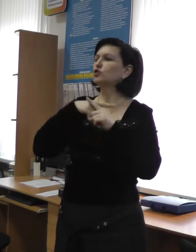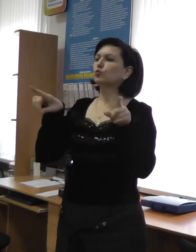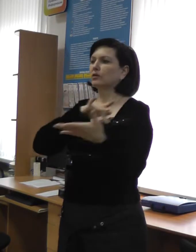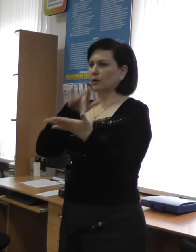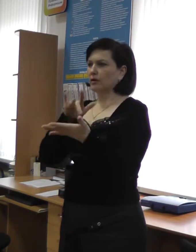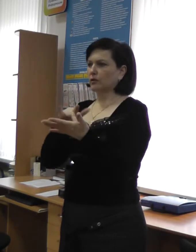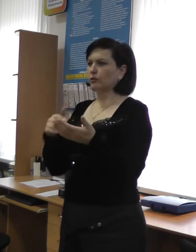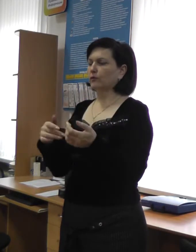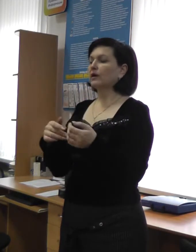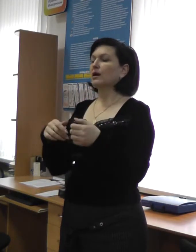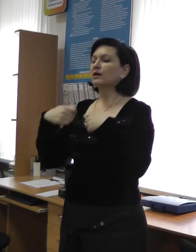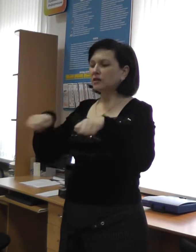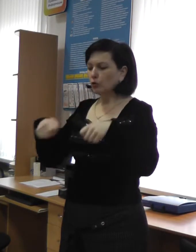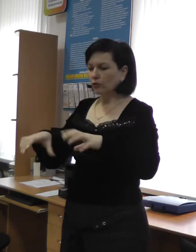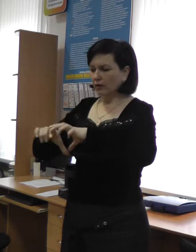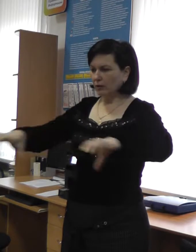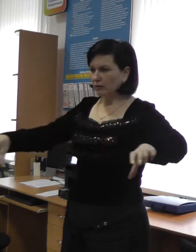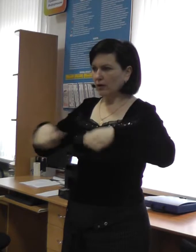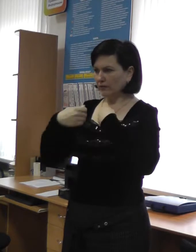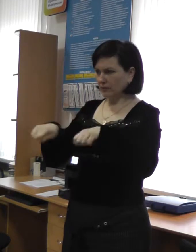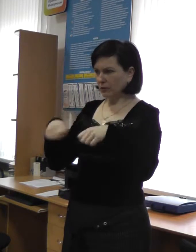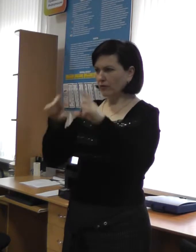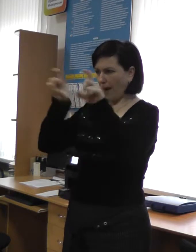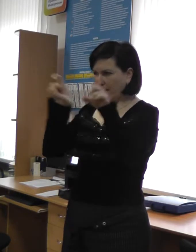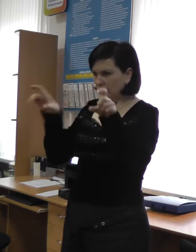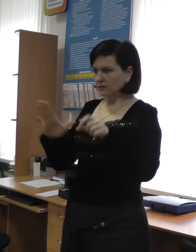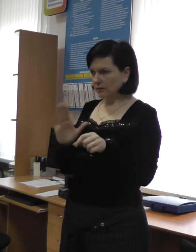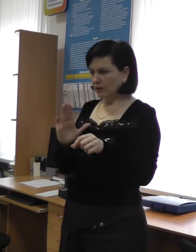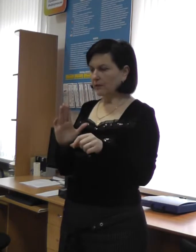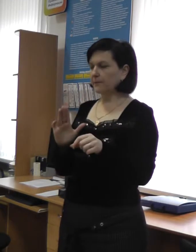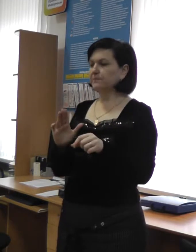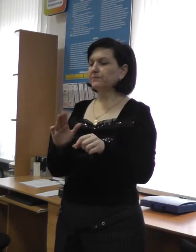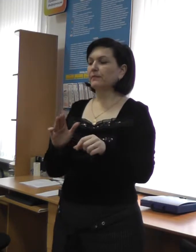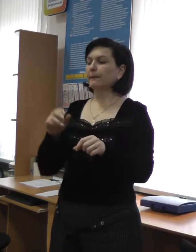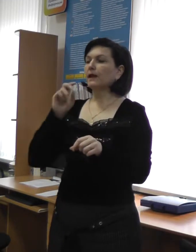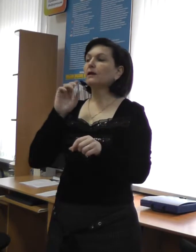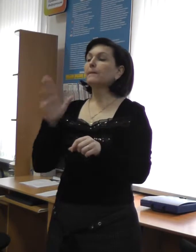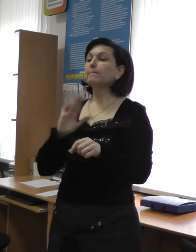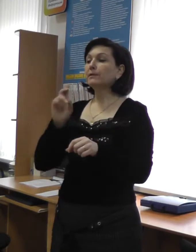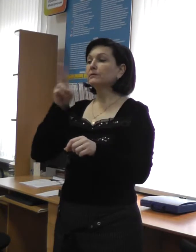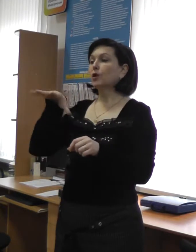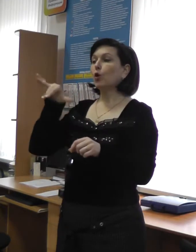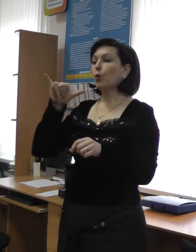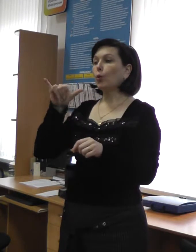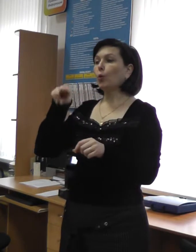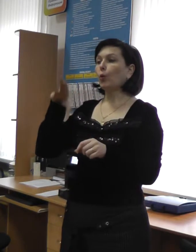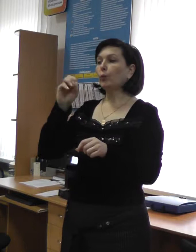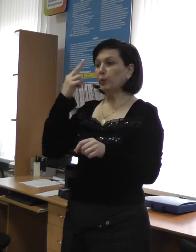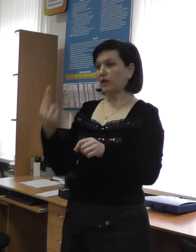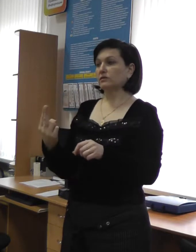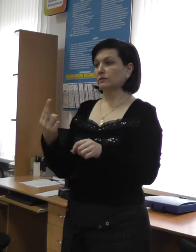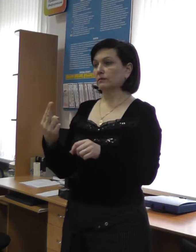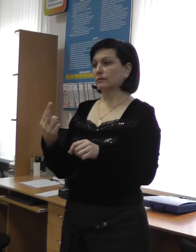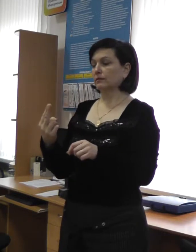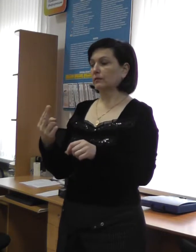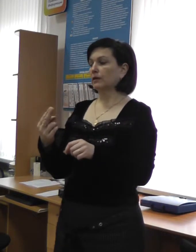торговые лавки. В 1852 году Алексей Найтаки стал купцом первой гильдии. Ему было